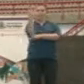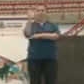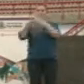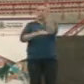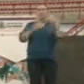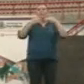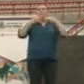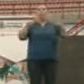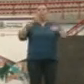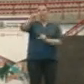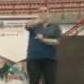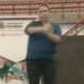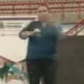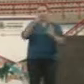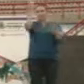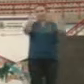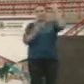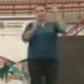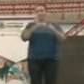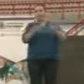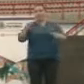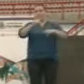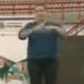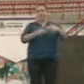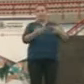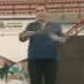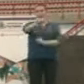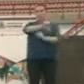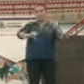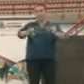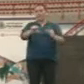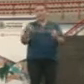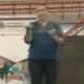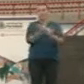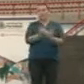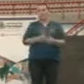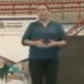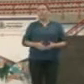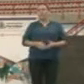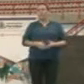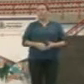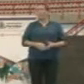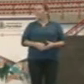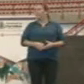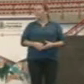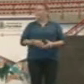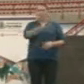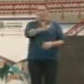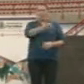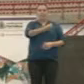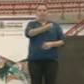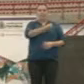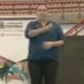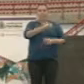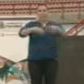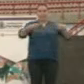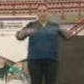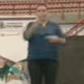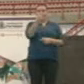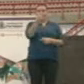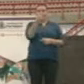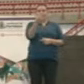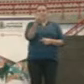produzir eles industrializados. Tá certo? Beleza? Vamos aqui para o Renascimento. Página 20, ó. Para quem gosta de... A